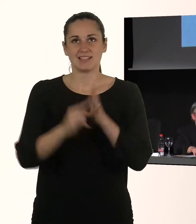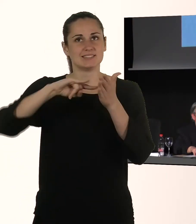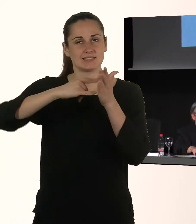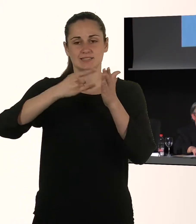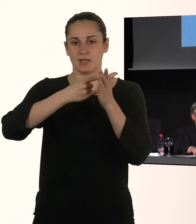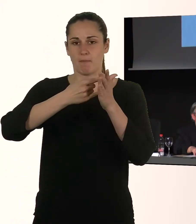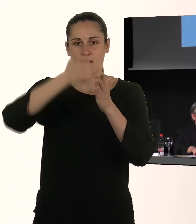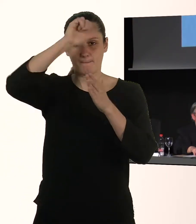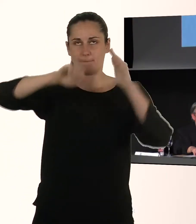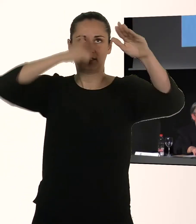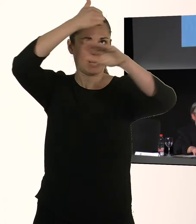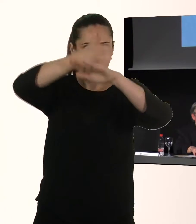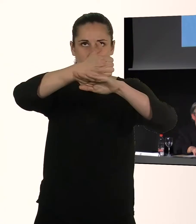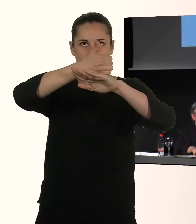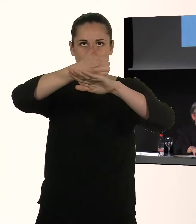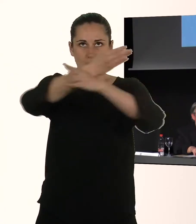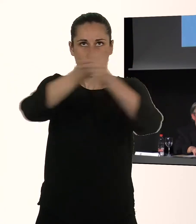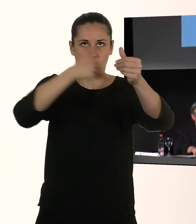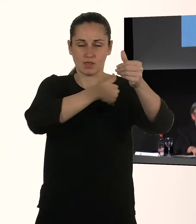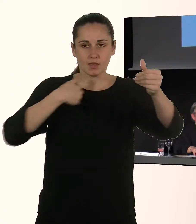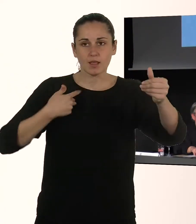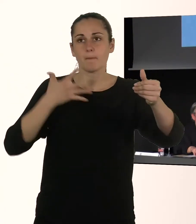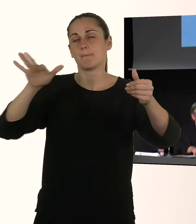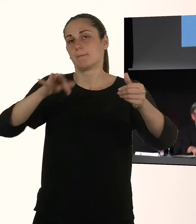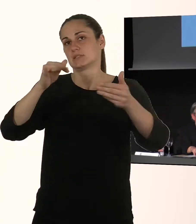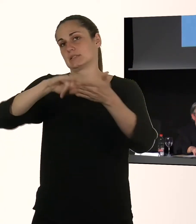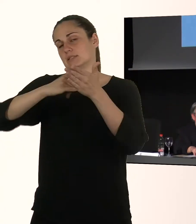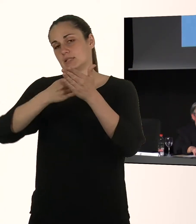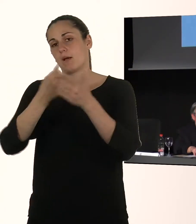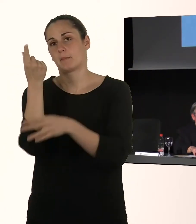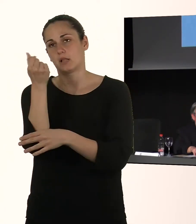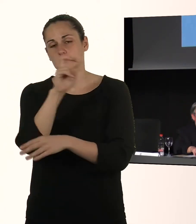y el sistema capitalista, muchísimas cosas, ¿vale?